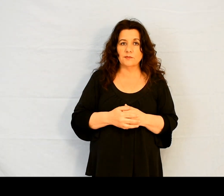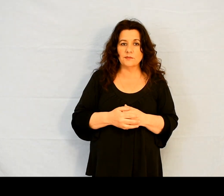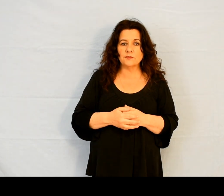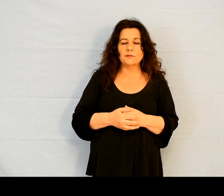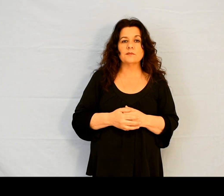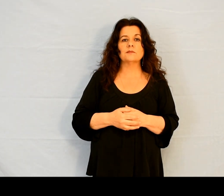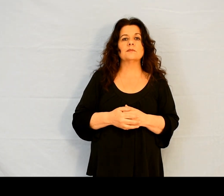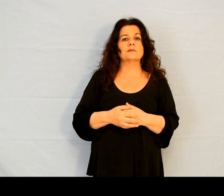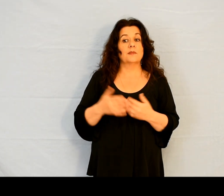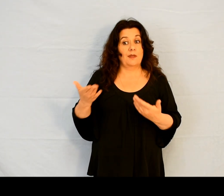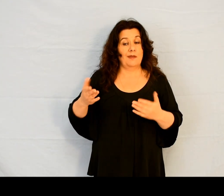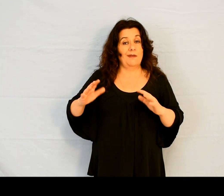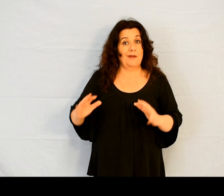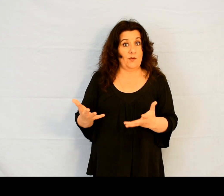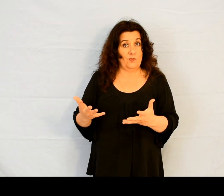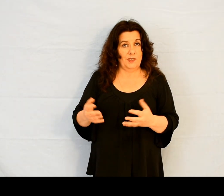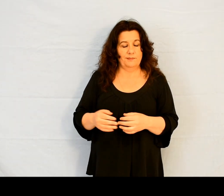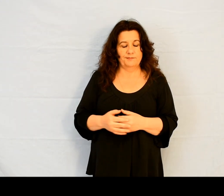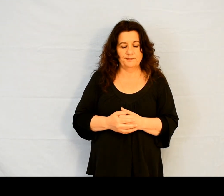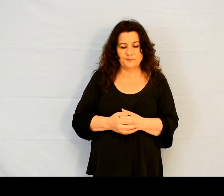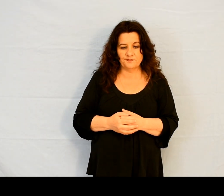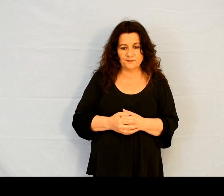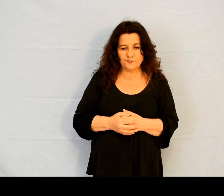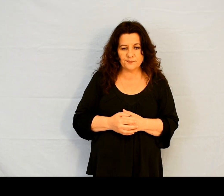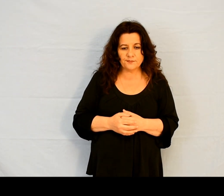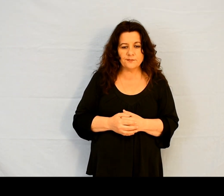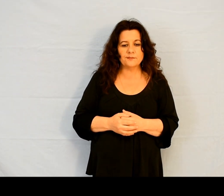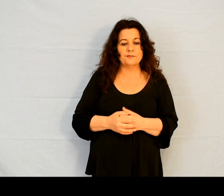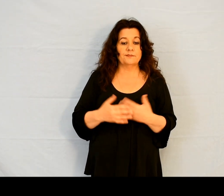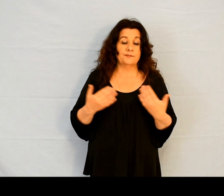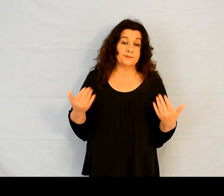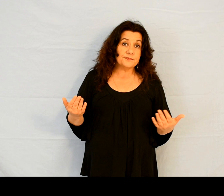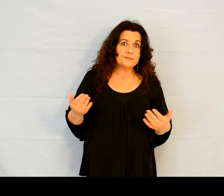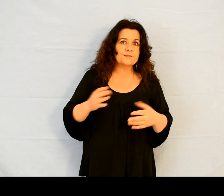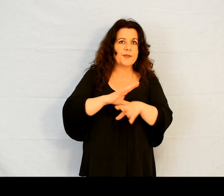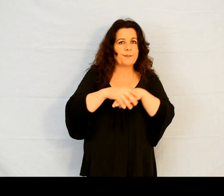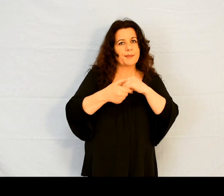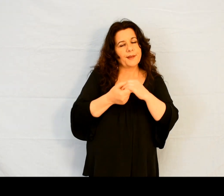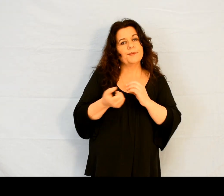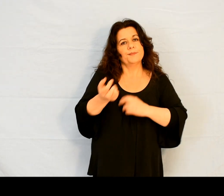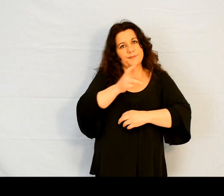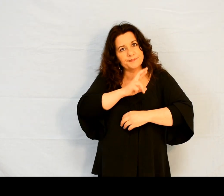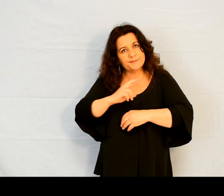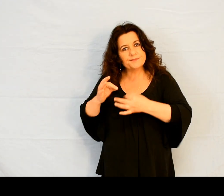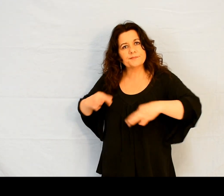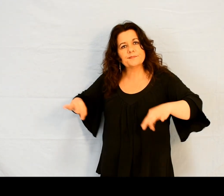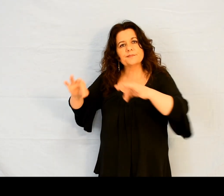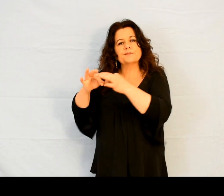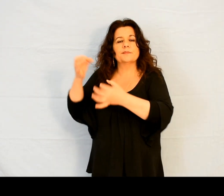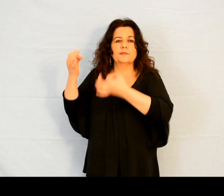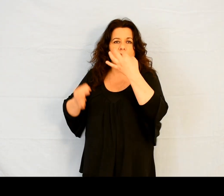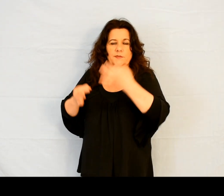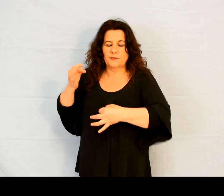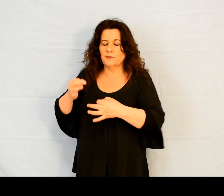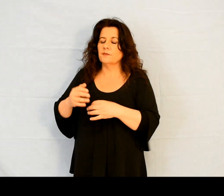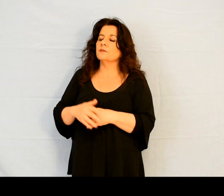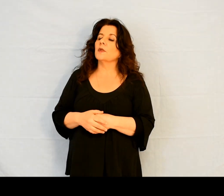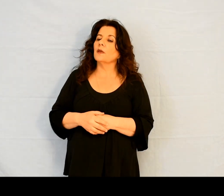Alors, Pilate rentra dans le prétoire. Il appela Jésus et lui dit « Es-tu le roi des